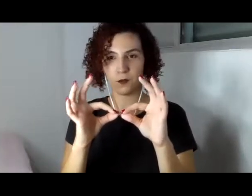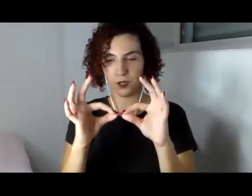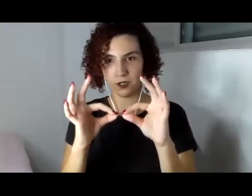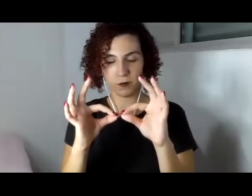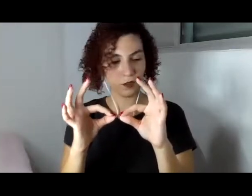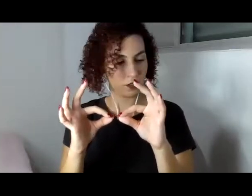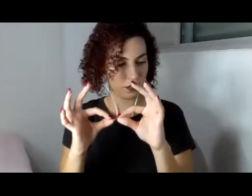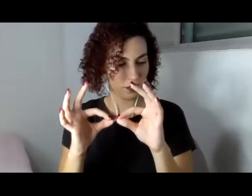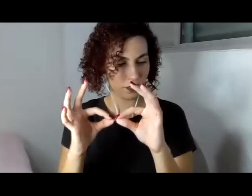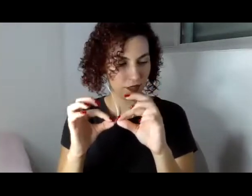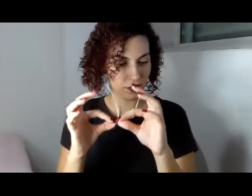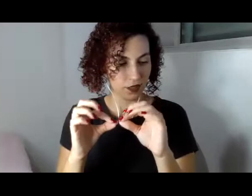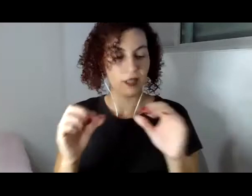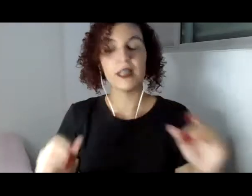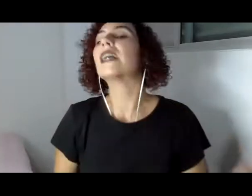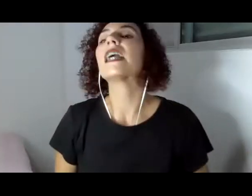sinal fofíssimo.